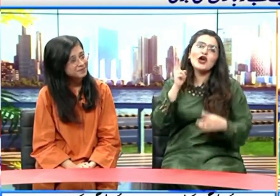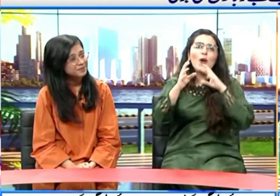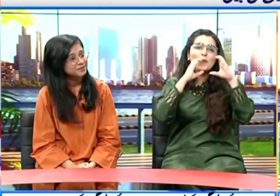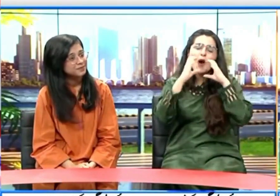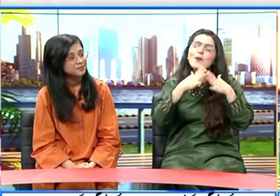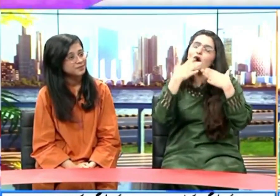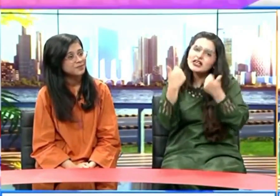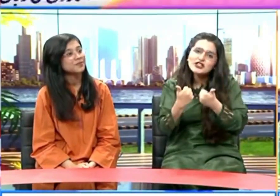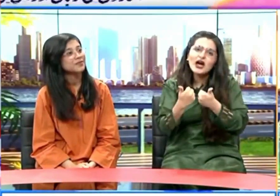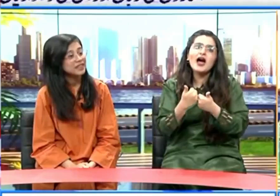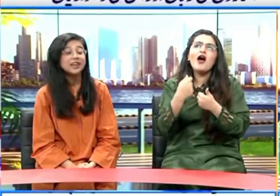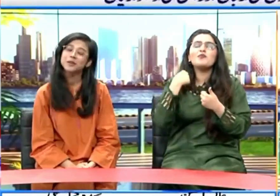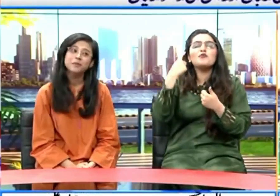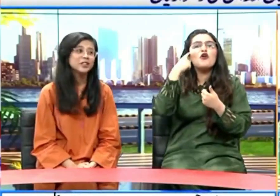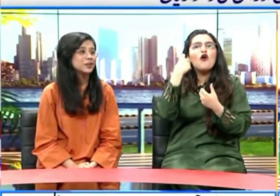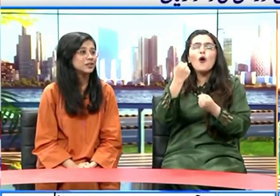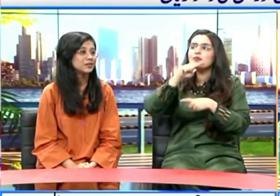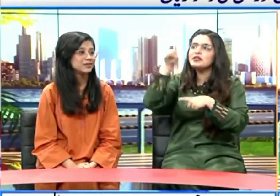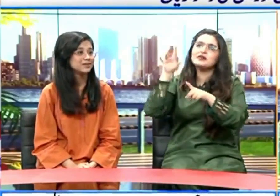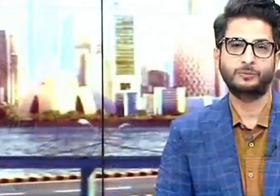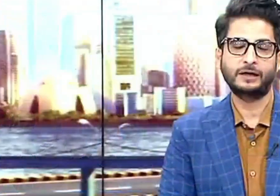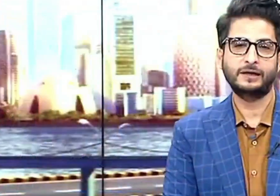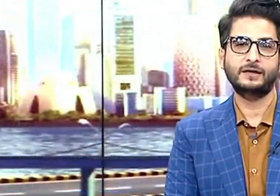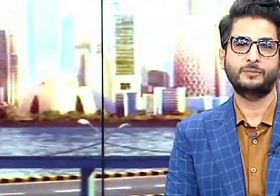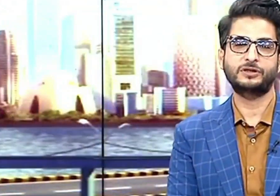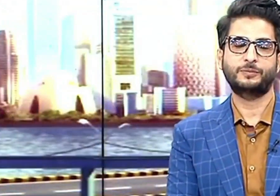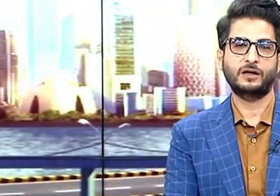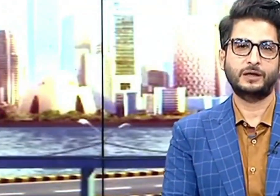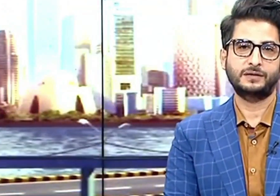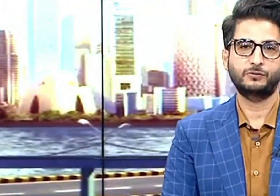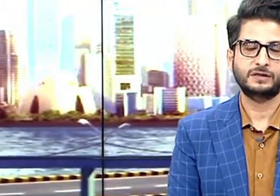I'm sure کہ اس سے کافی لوگوں میں اویئرنیس پیدا ہوئی ہوگی. چلیں جی, ایک بریک ہے یہاں پر جی, بریک کے بعد حاضر ہوں گے.